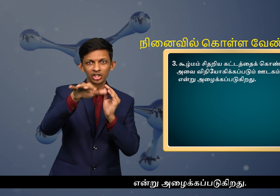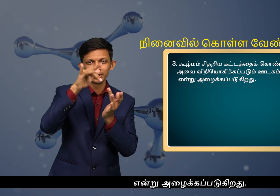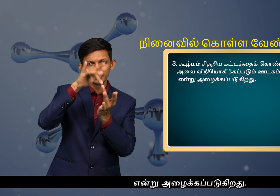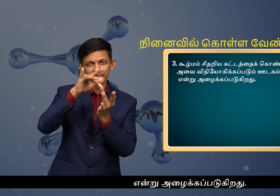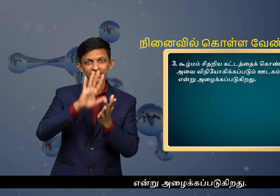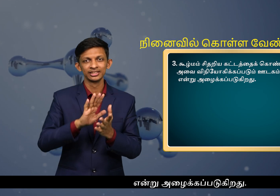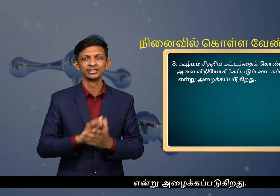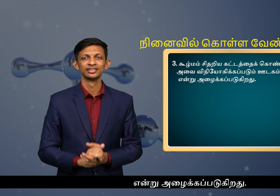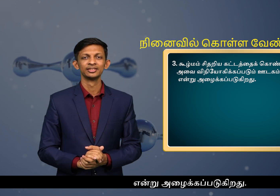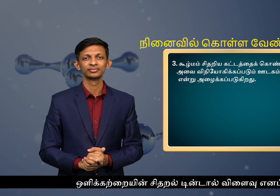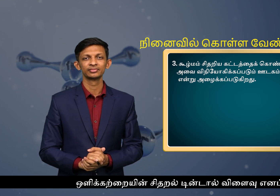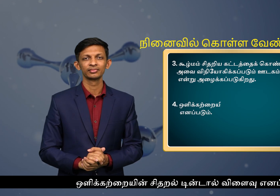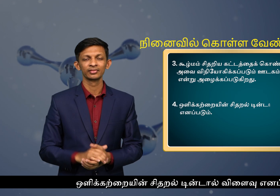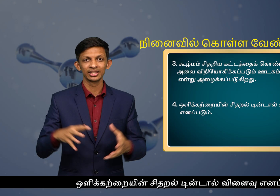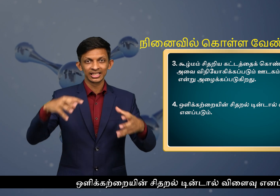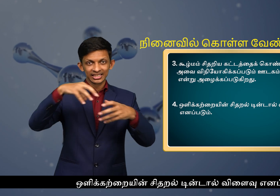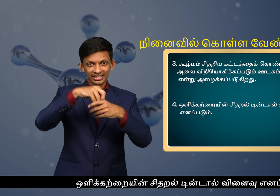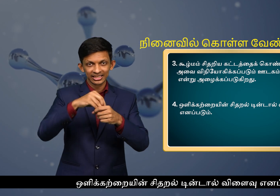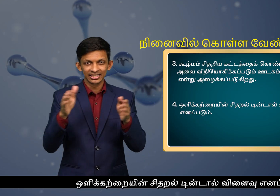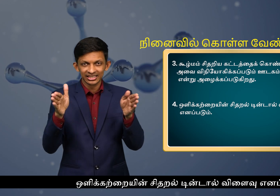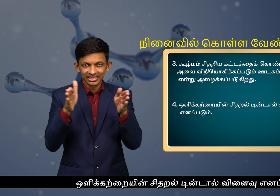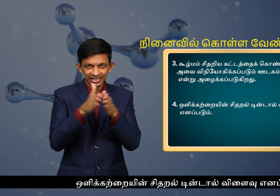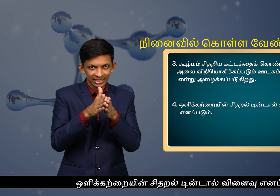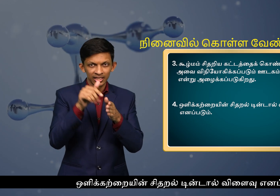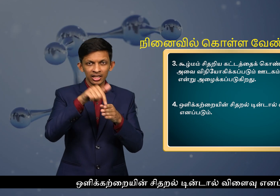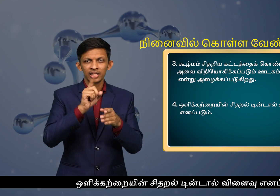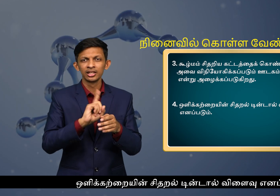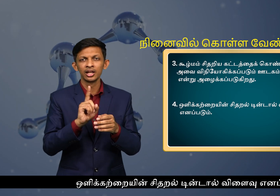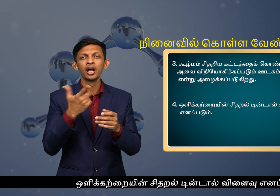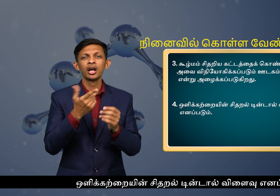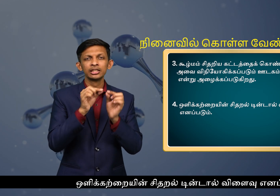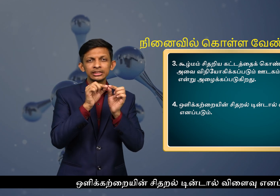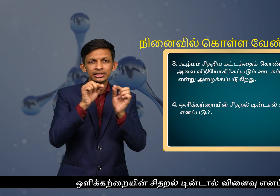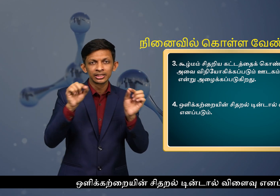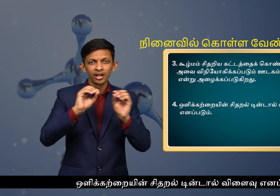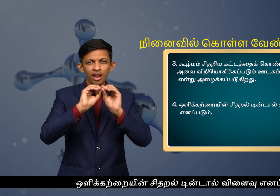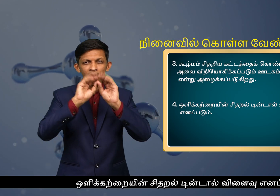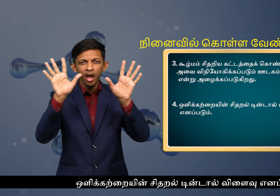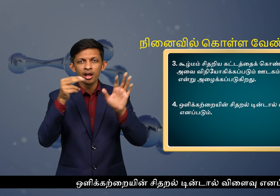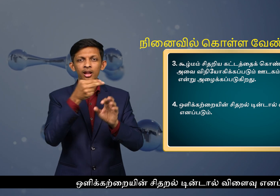ஒளிக்கற்றையின் சிதறல் டைண்டால் விளைவு எனப்படும்.